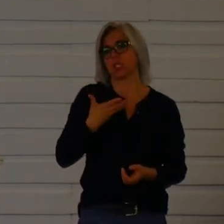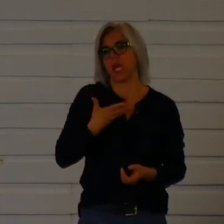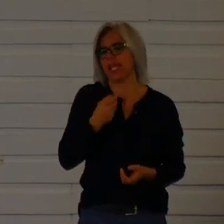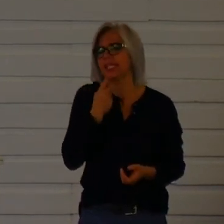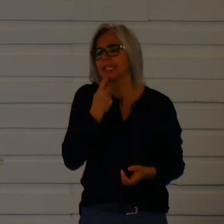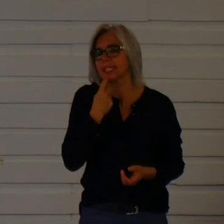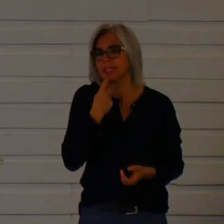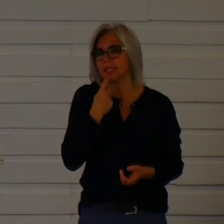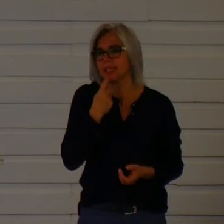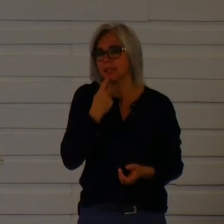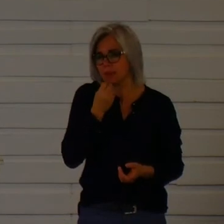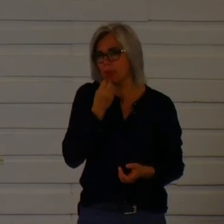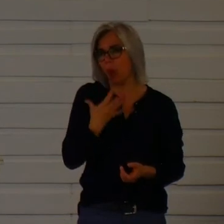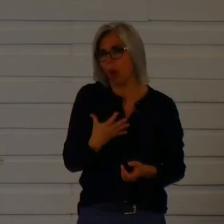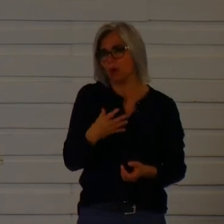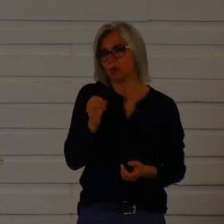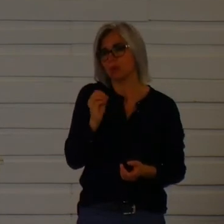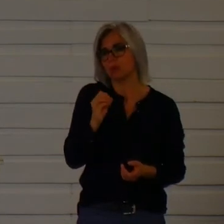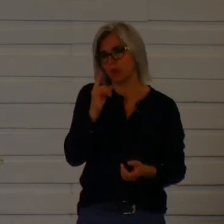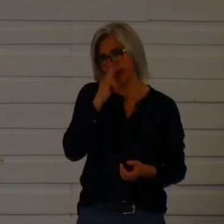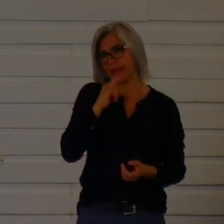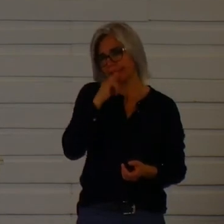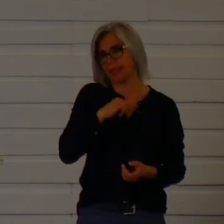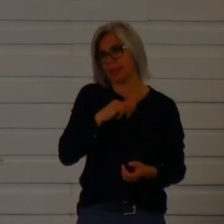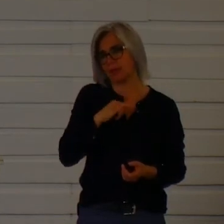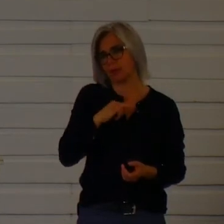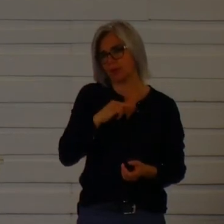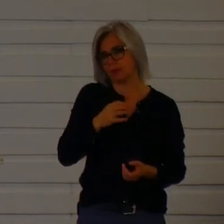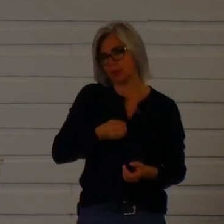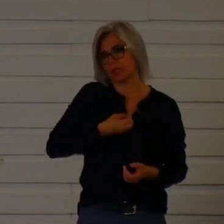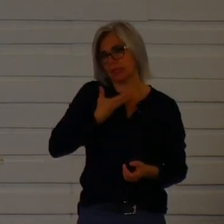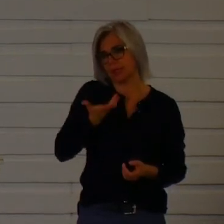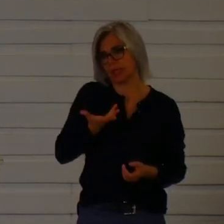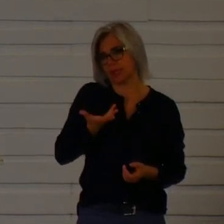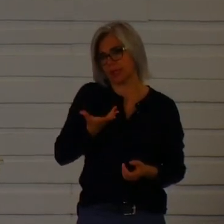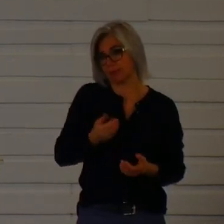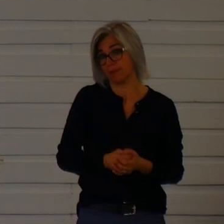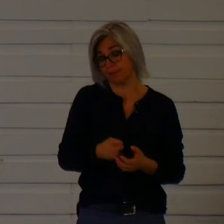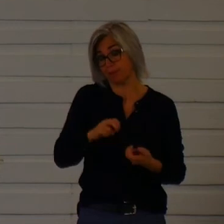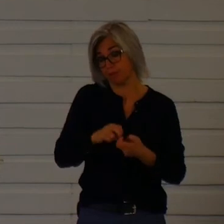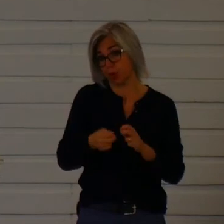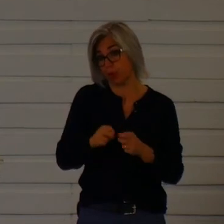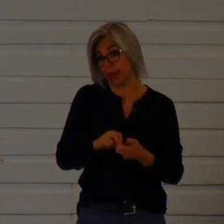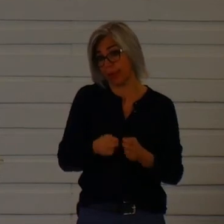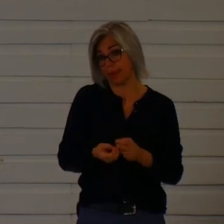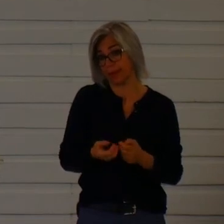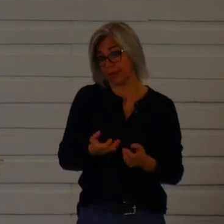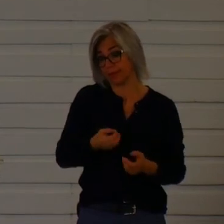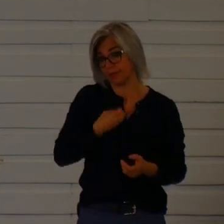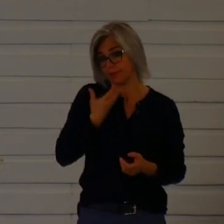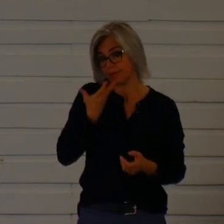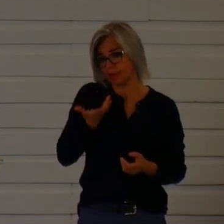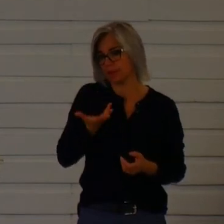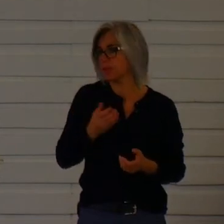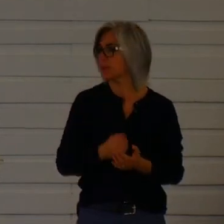scemare e piano piano viene ciò che c'è in te. Questa